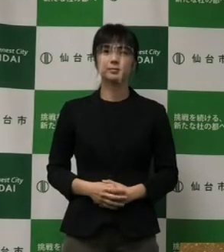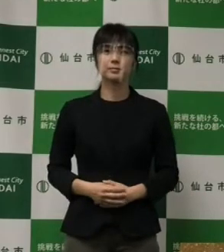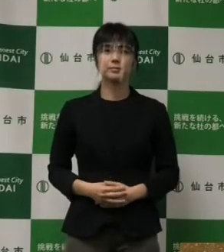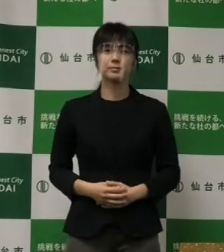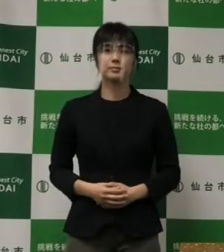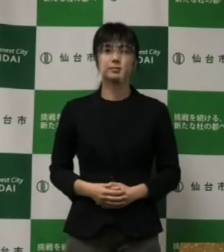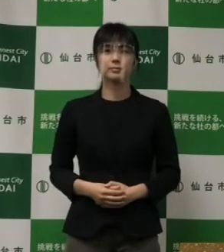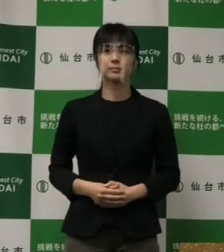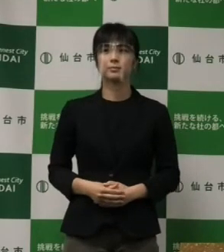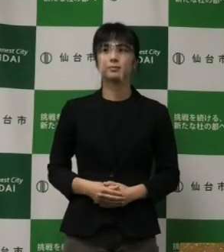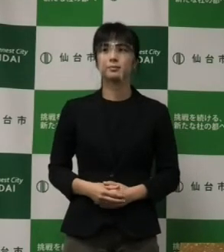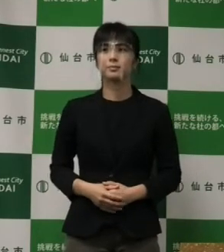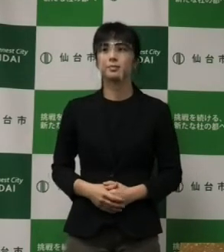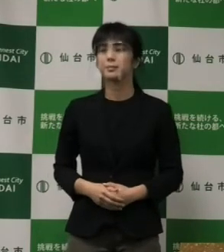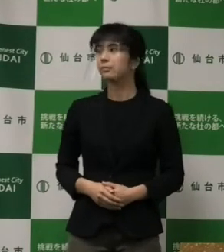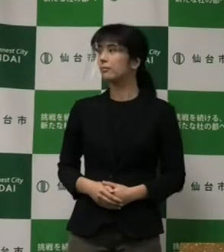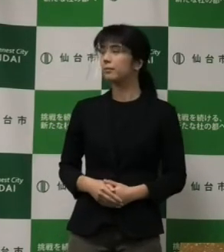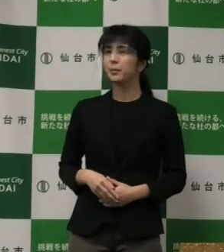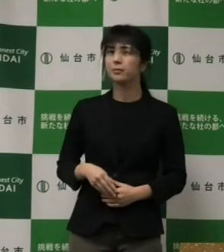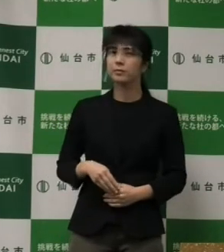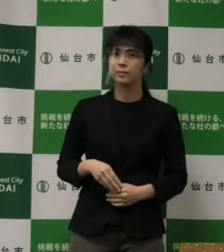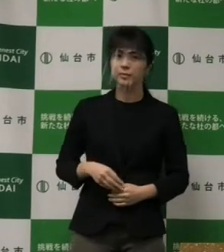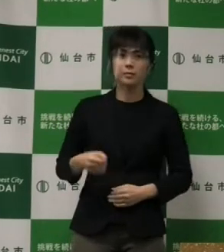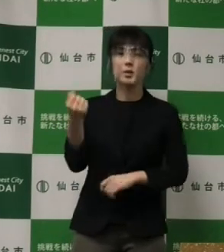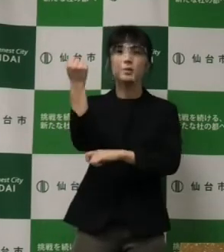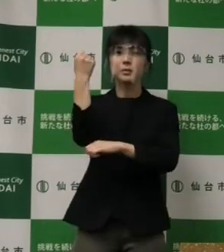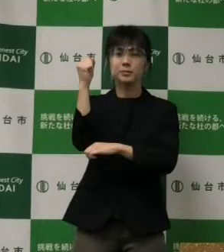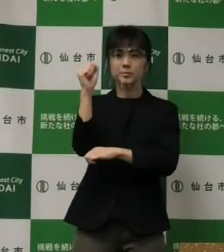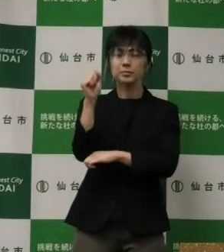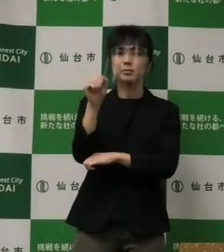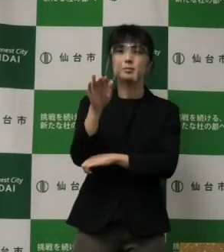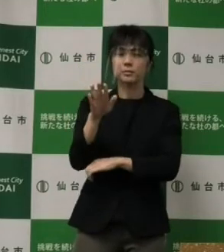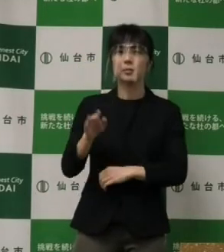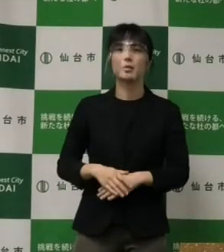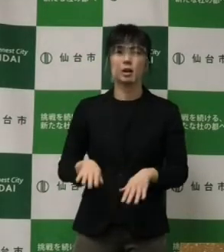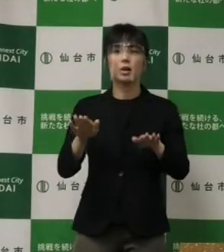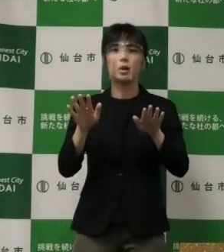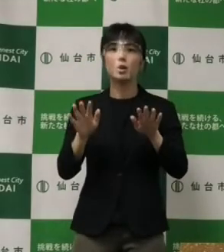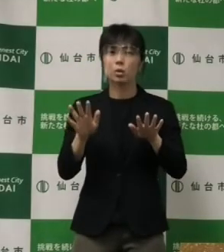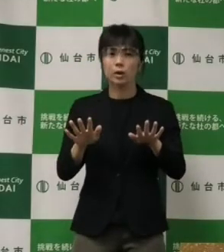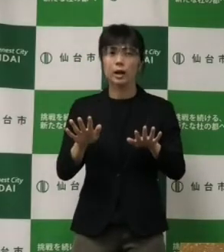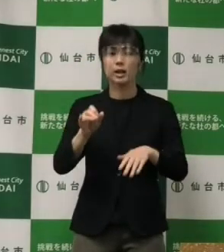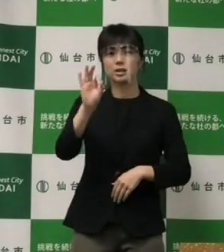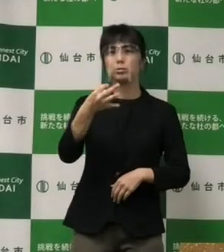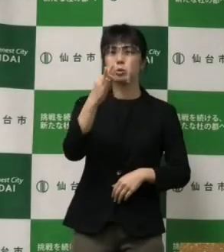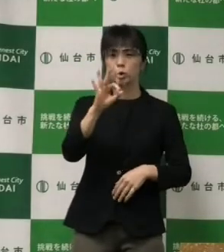どうぞ。 すいません、科学新聞の記者です。今回この物